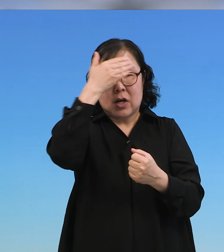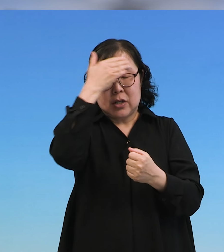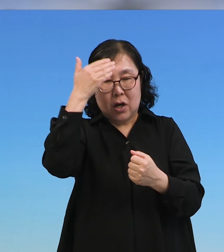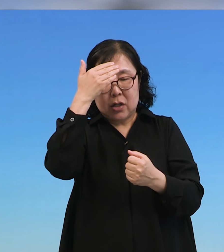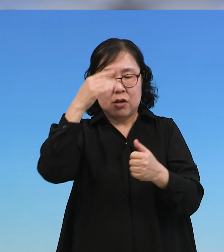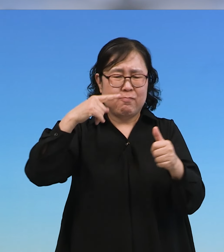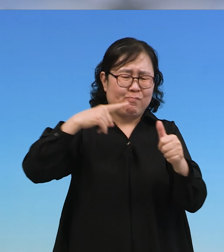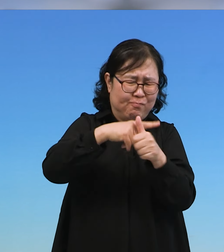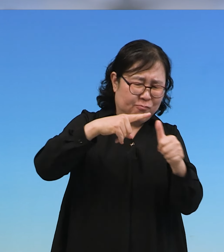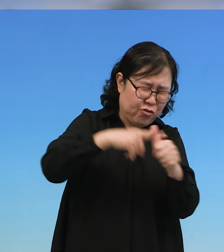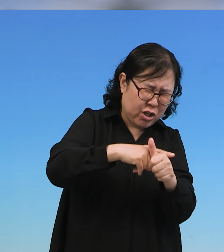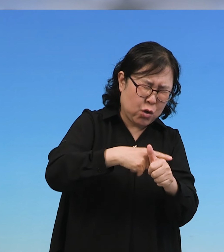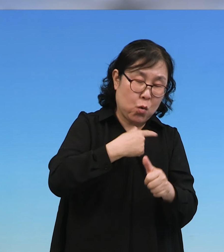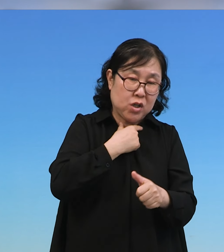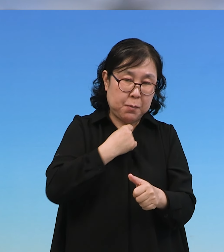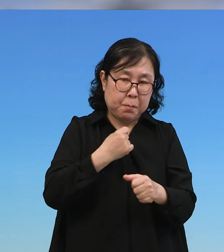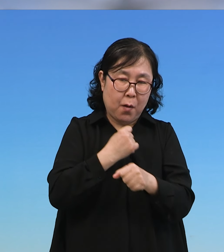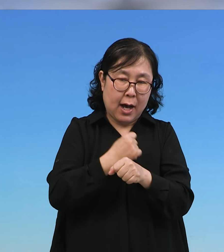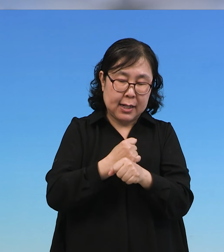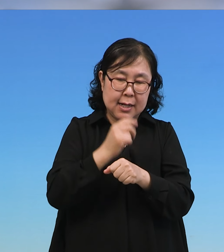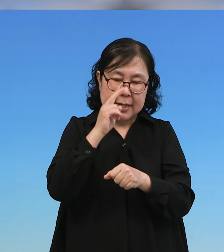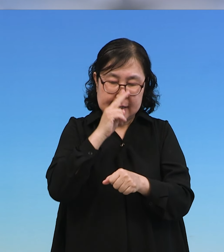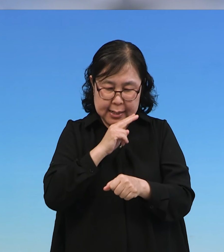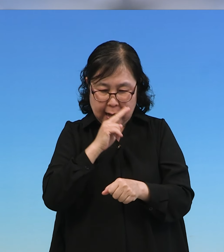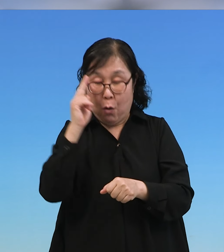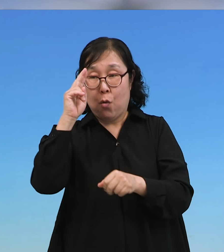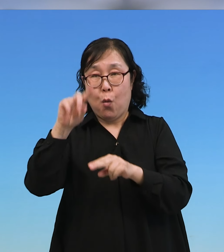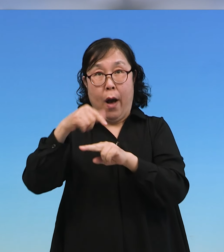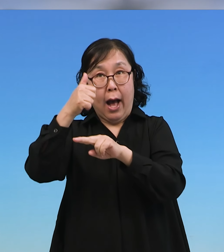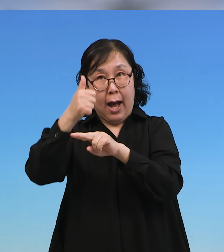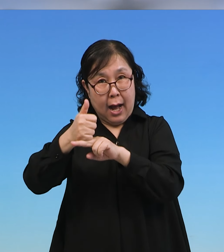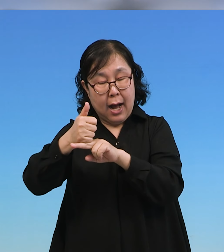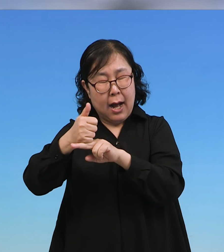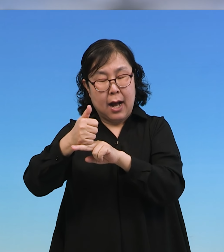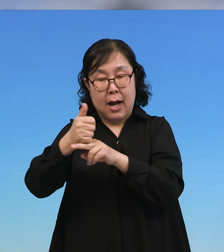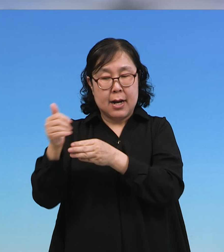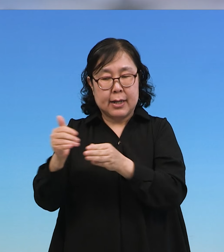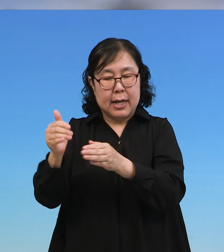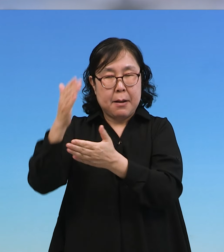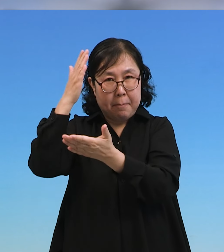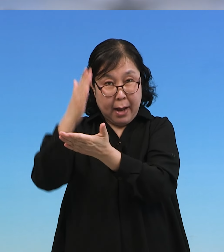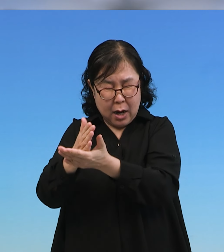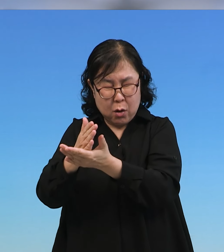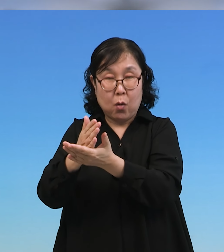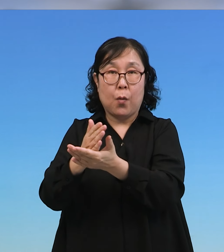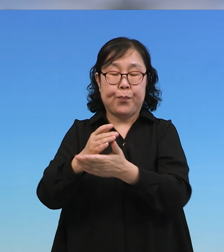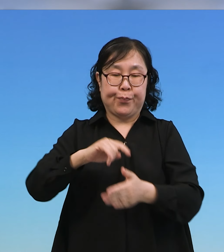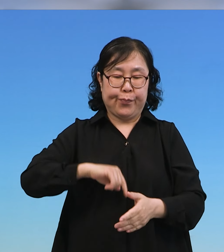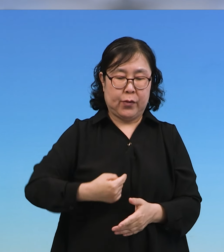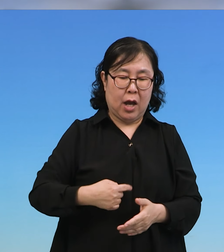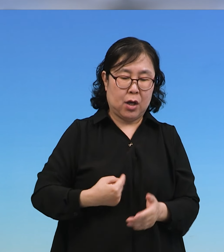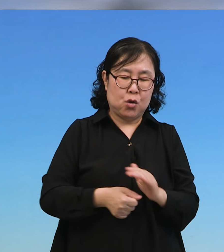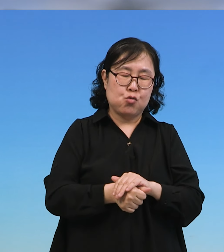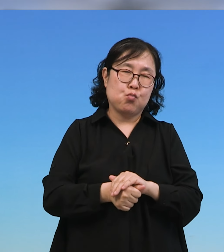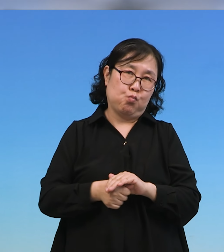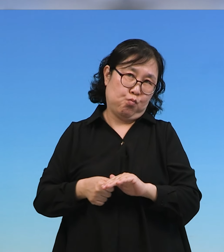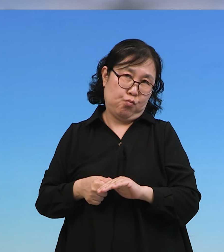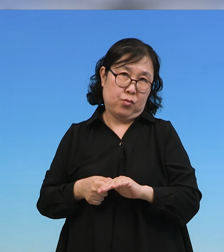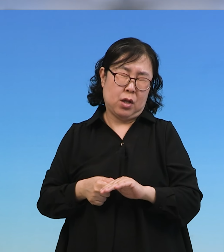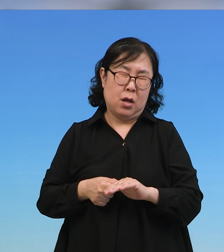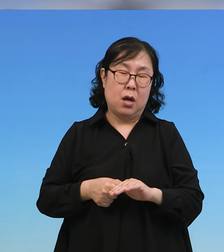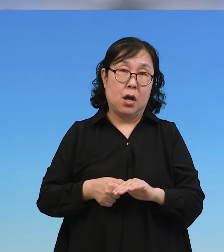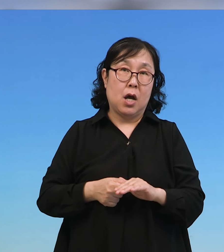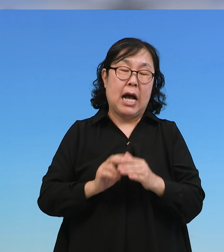있는 그런 그 사울왕의 길을 걸어가는 것이 아니라 자기는 뒤로 감추고, 제가 그 겨울에 낙조를